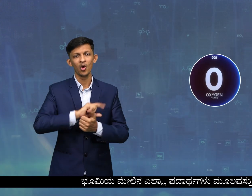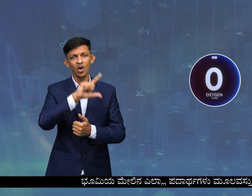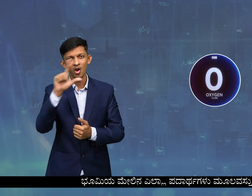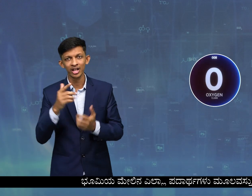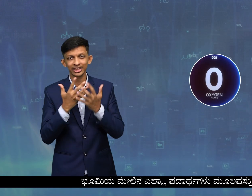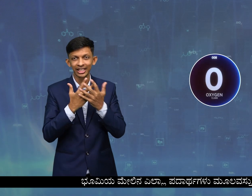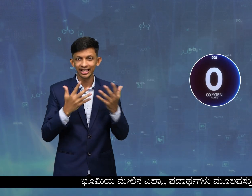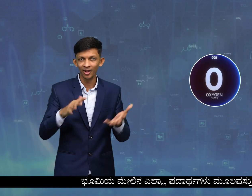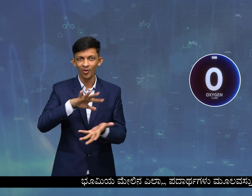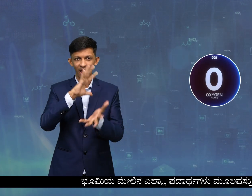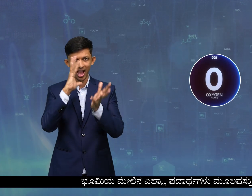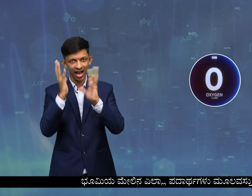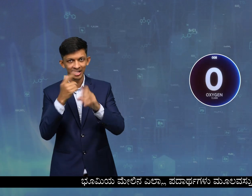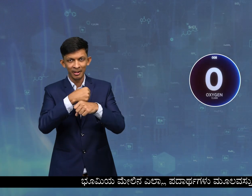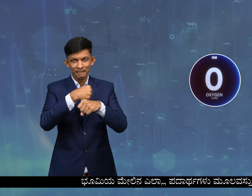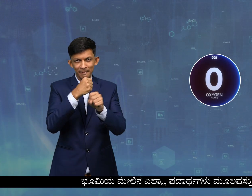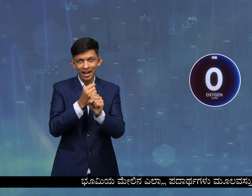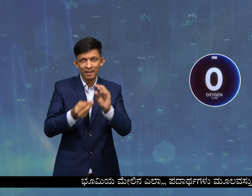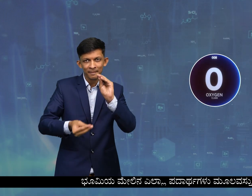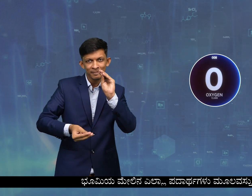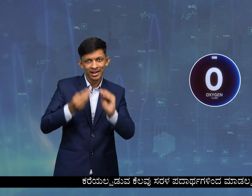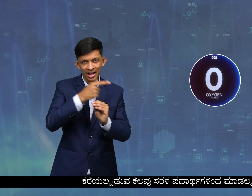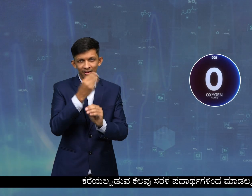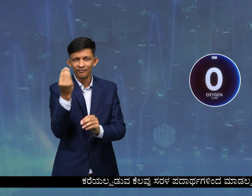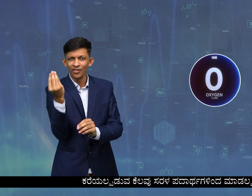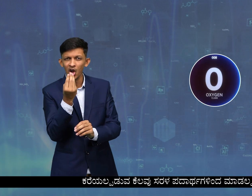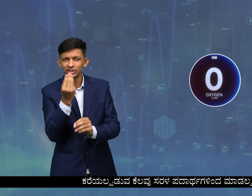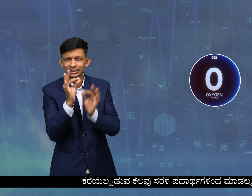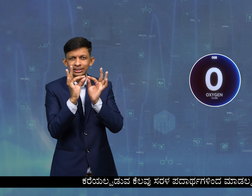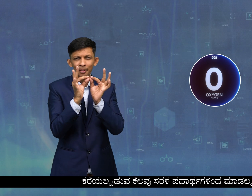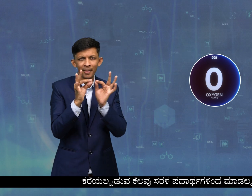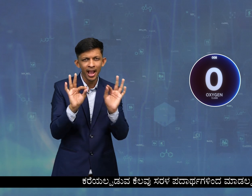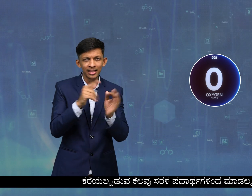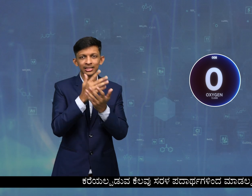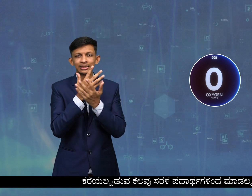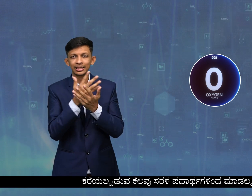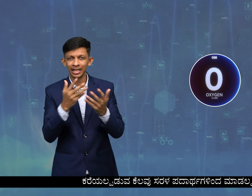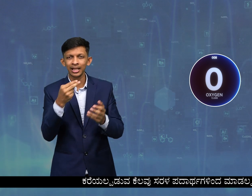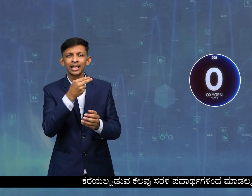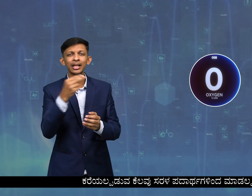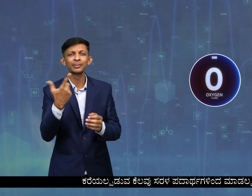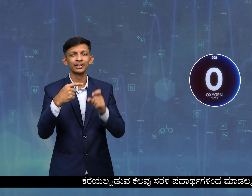ಭೂಮಿಯ ಮೇಲಿನ ಎಲ್ಲಾ ಪದಾರ್ಥಗಳು ಮೂಲವಸ್ತುಗಳೆಂದು ಕರೆಯಲ್ಪಡುವ ಕೆಲವು ಸರಳ ಪದಾರ್ಥಗಳಿಂದ